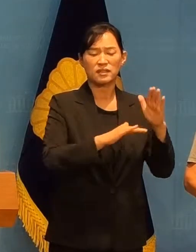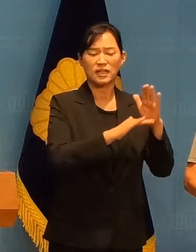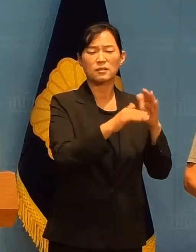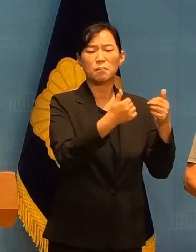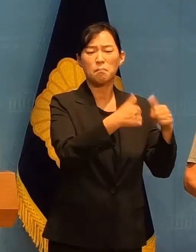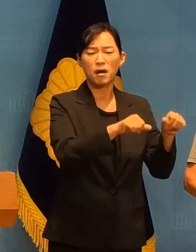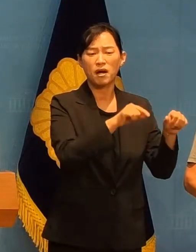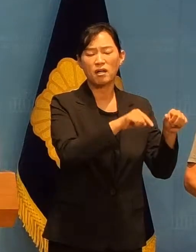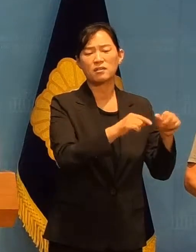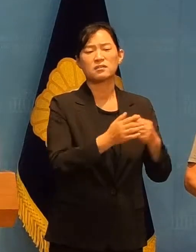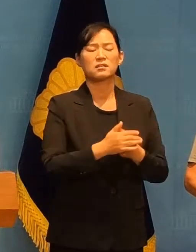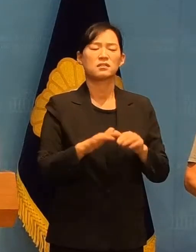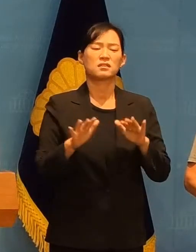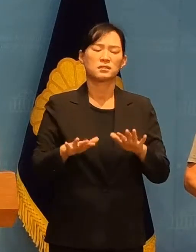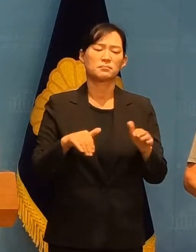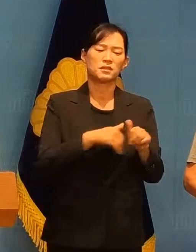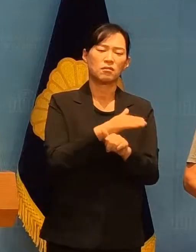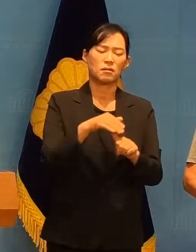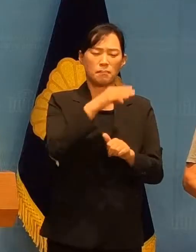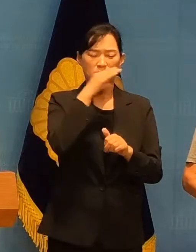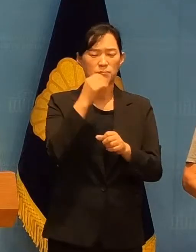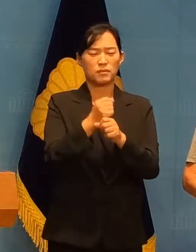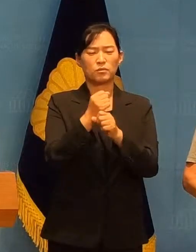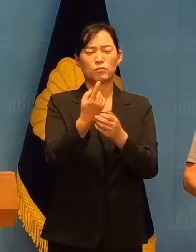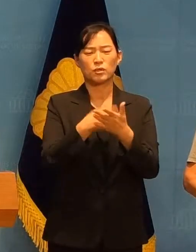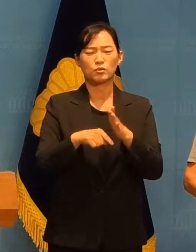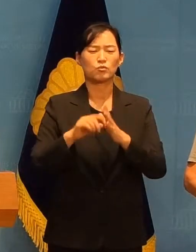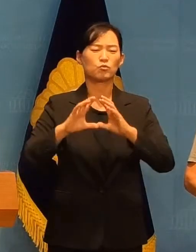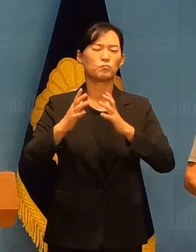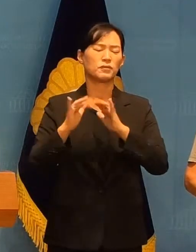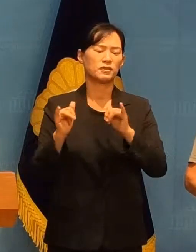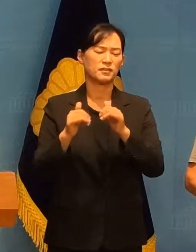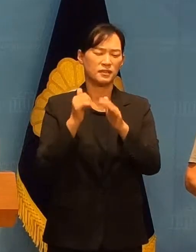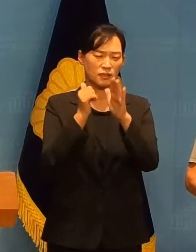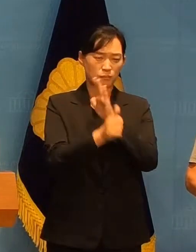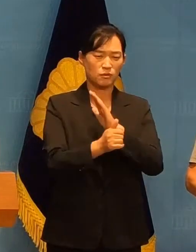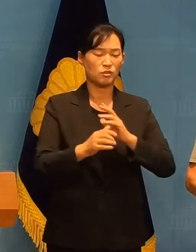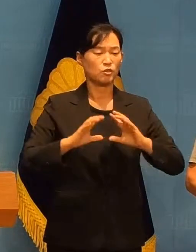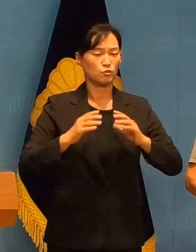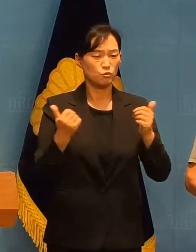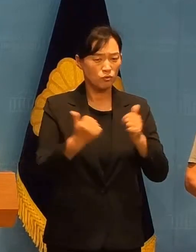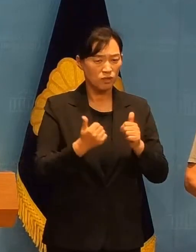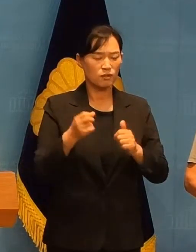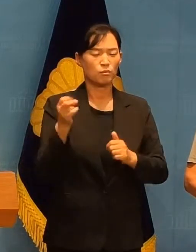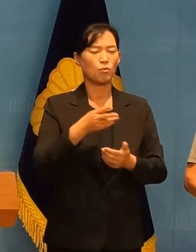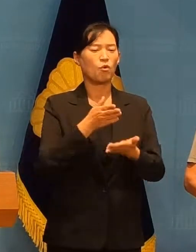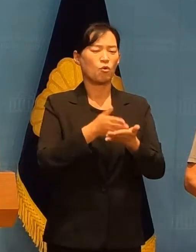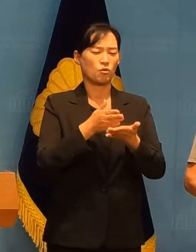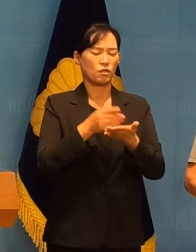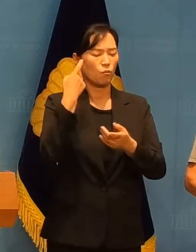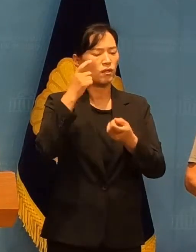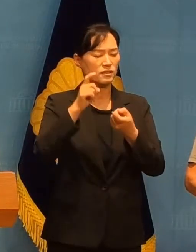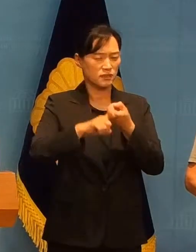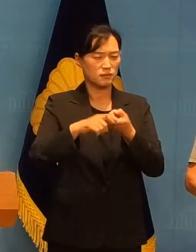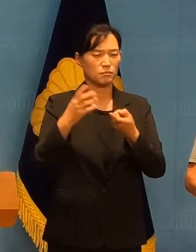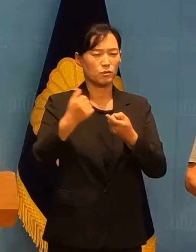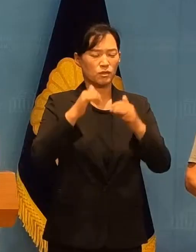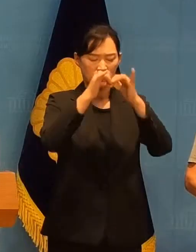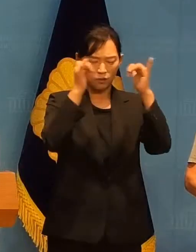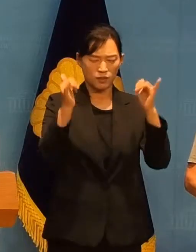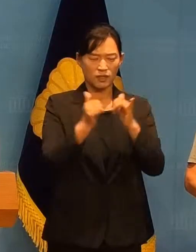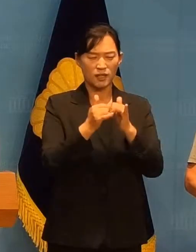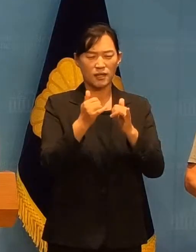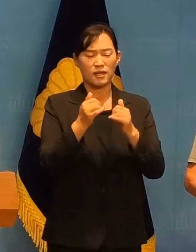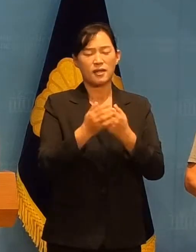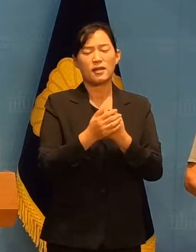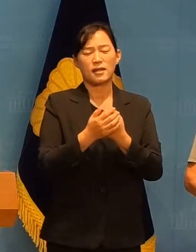이 현실을 바로잡을 수 있도록 국민을 대표하는 국회와 언론의 관심으로 사회적 공론의